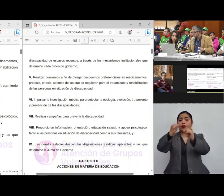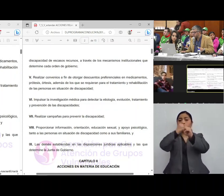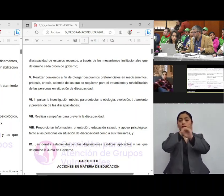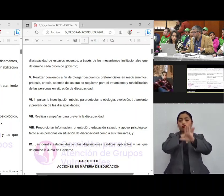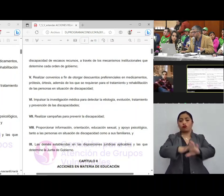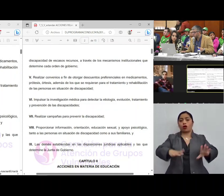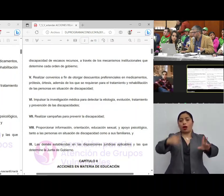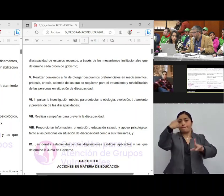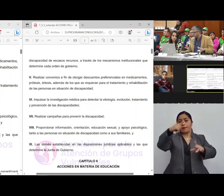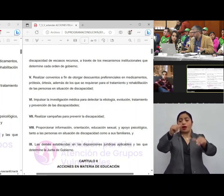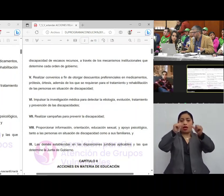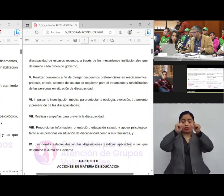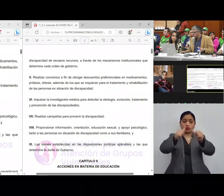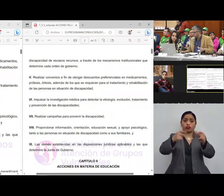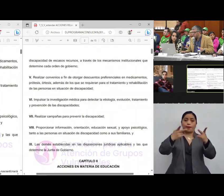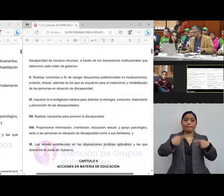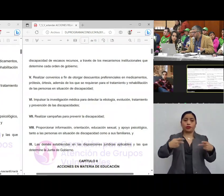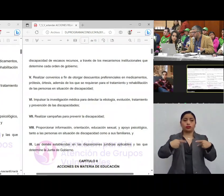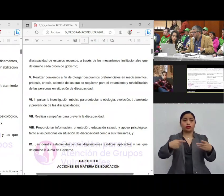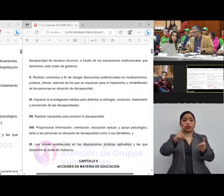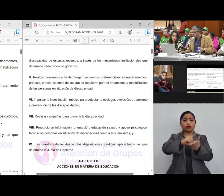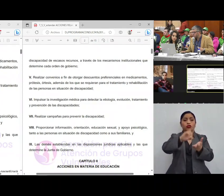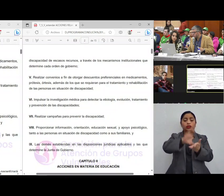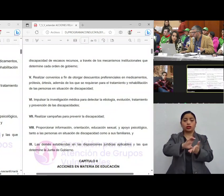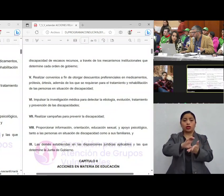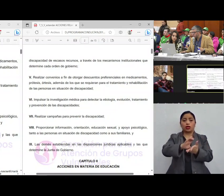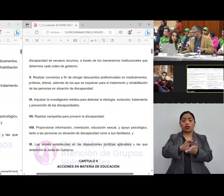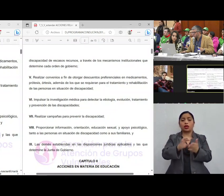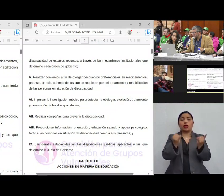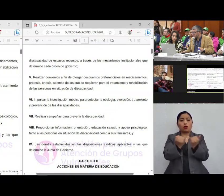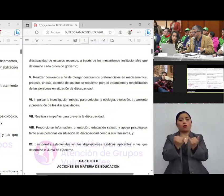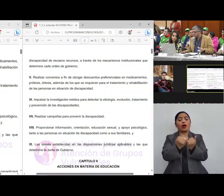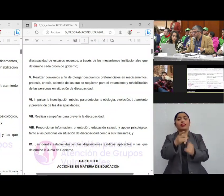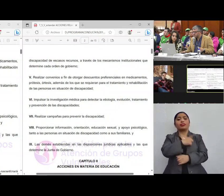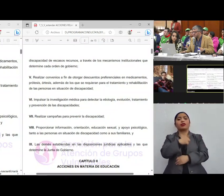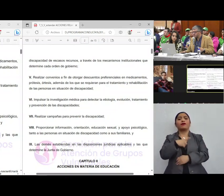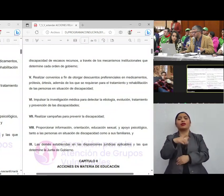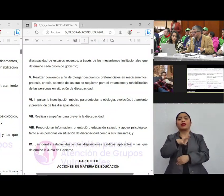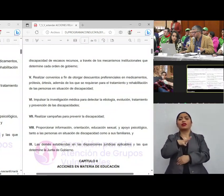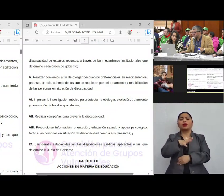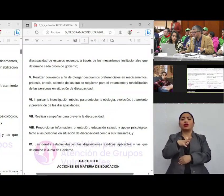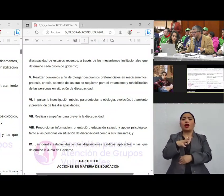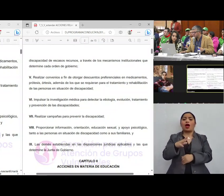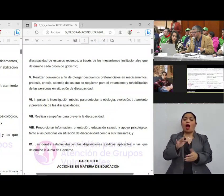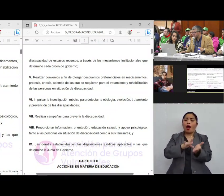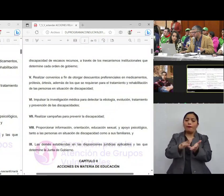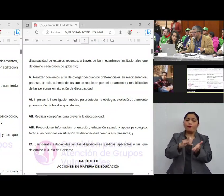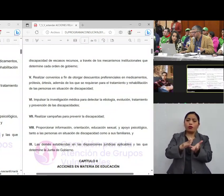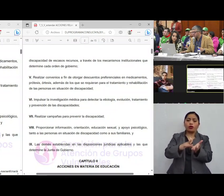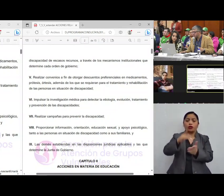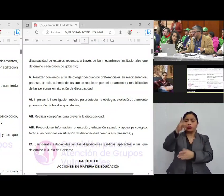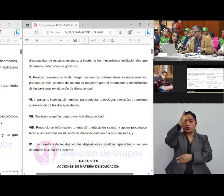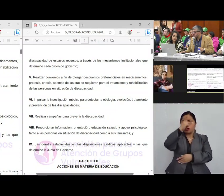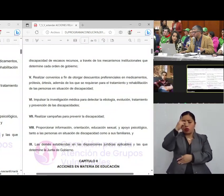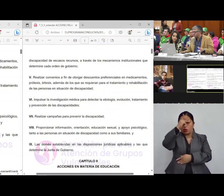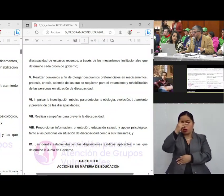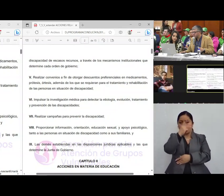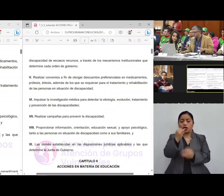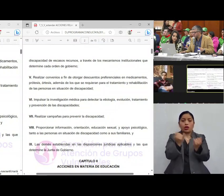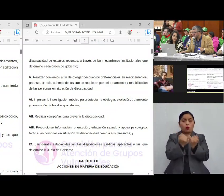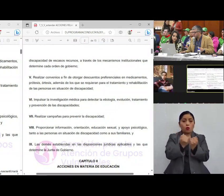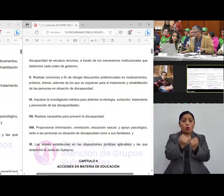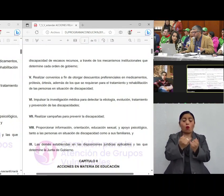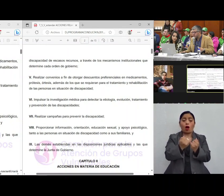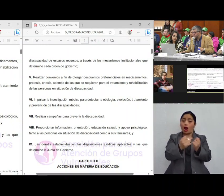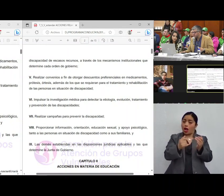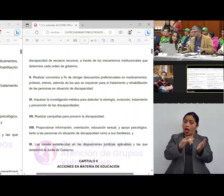orientación, educación sexual y apoyo psicológico tanto a las personas en situación de discapacidad como a sus